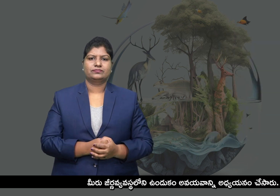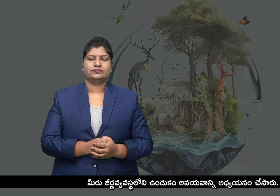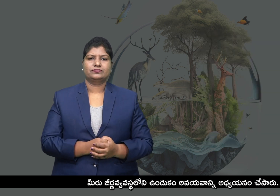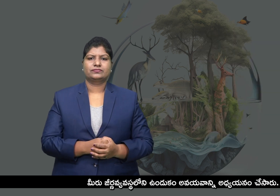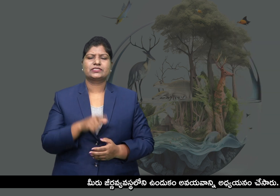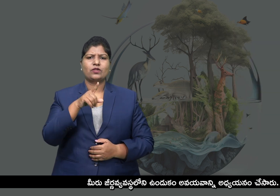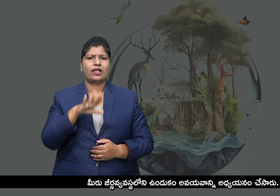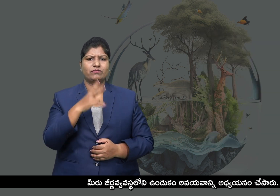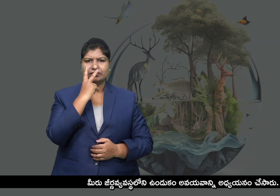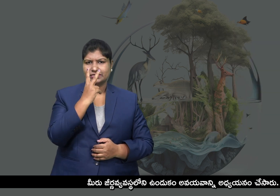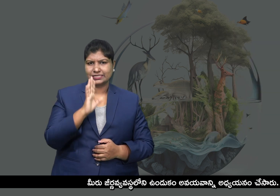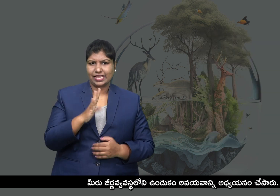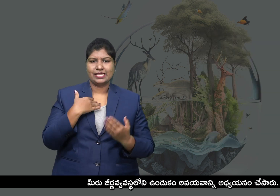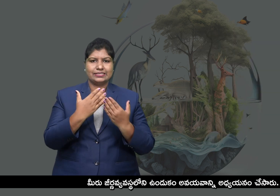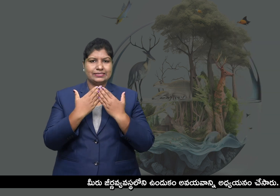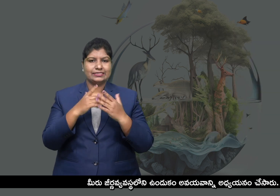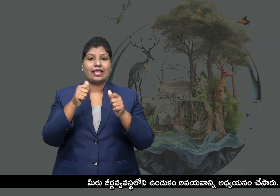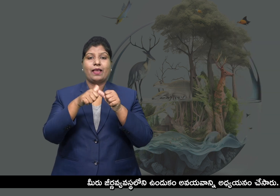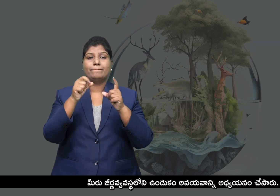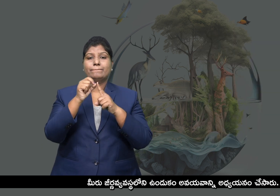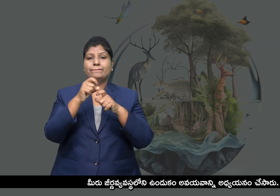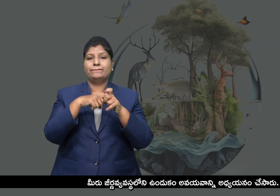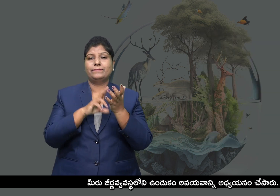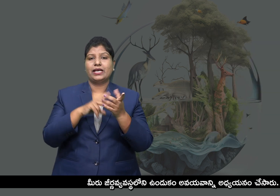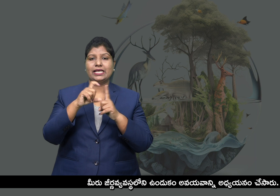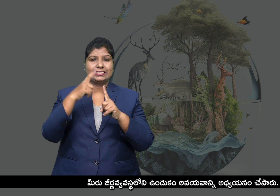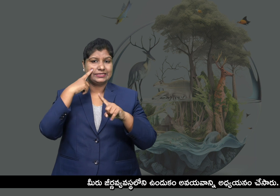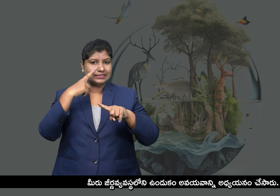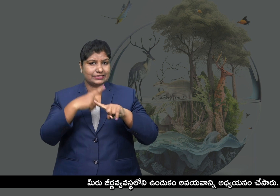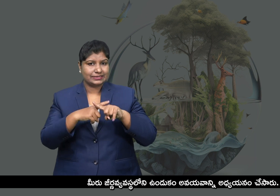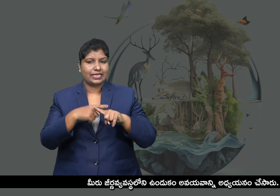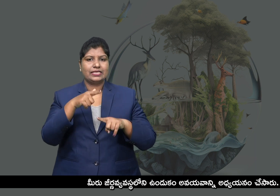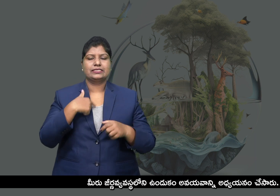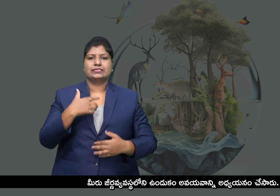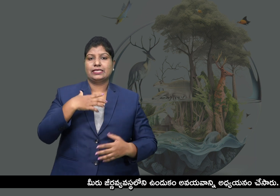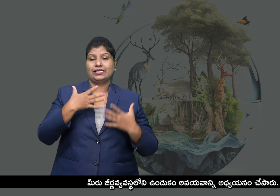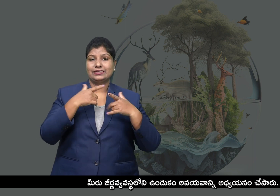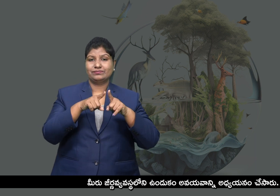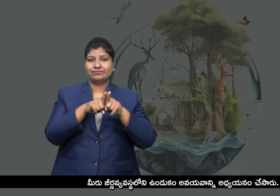మీరు జీర్ణ వ్యవస్థలోని ఉండుకం అవయవాన్ని అధ్యయనం చేశారు.